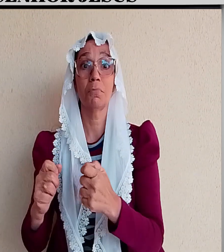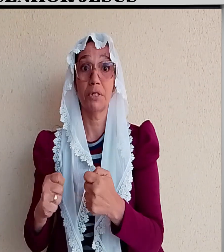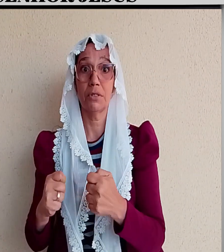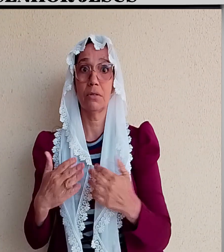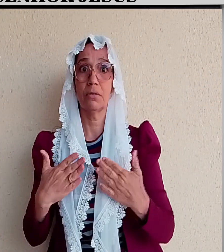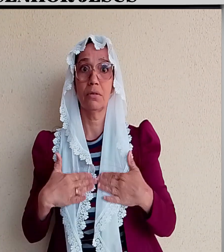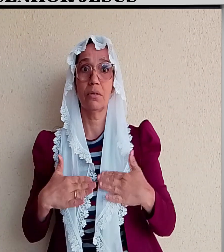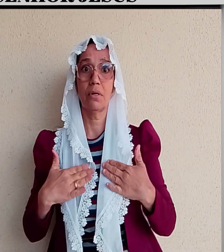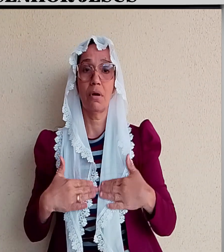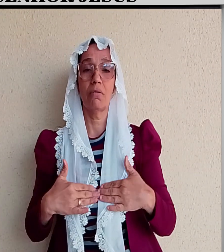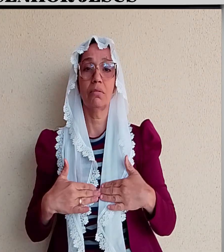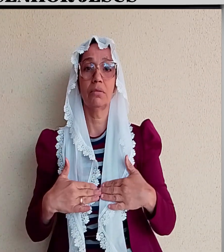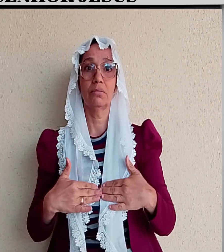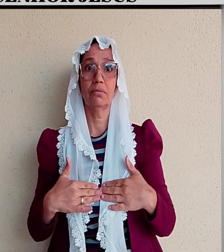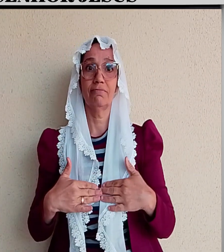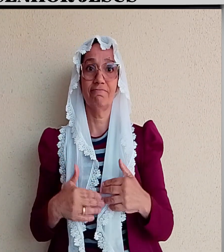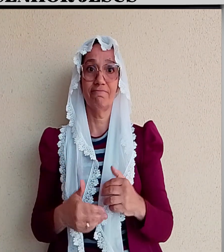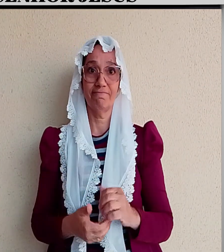a Jesus.